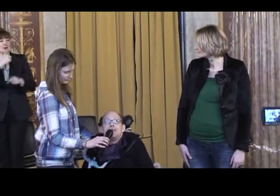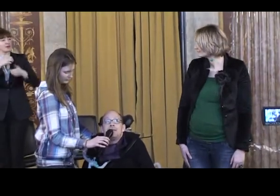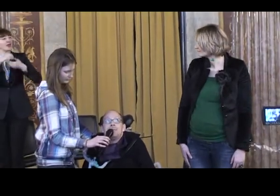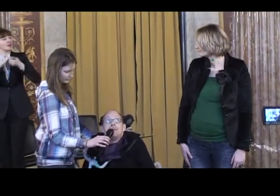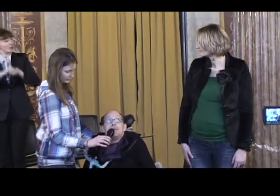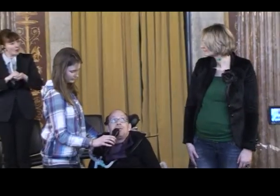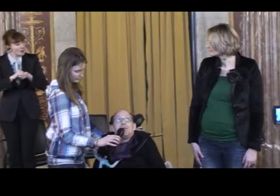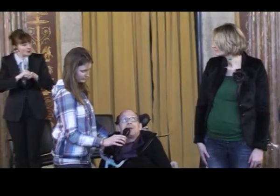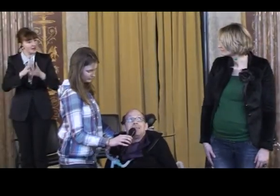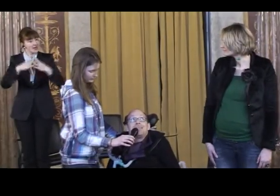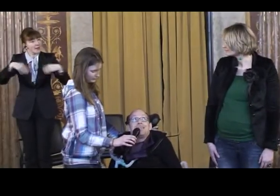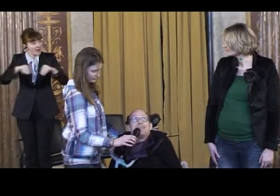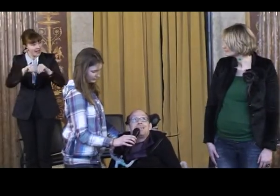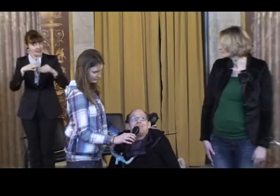gemeinsam organisiert.